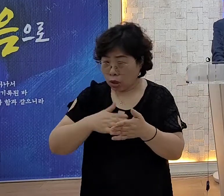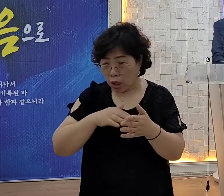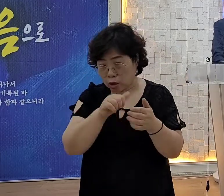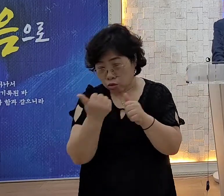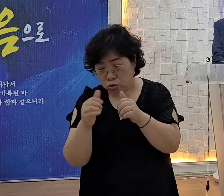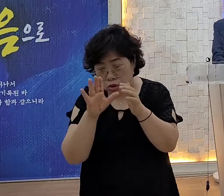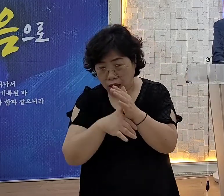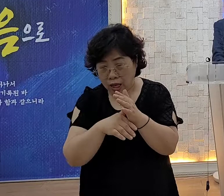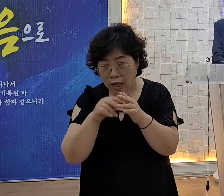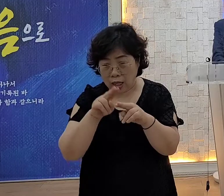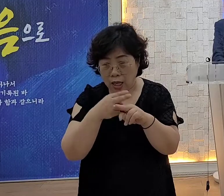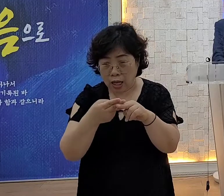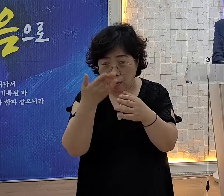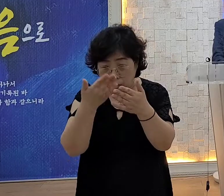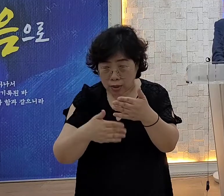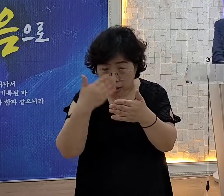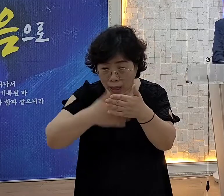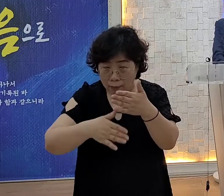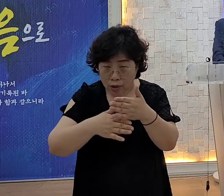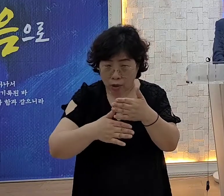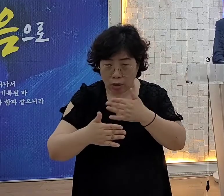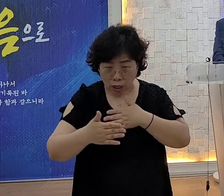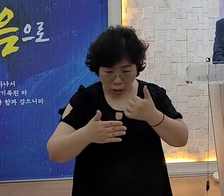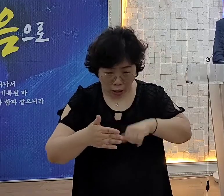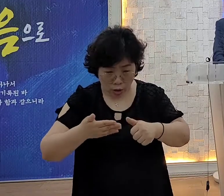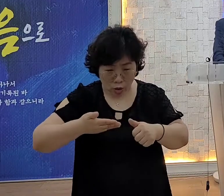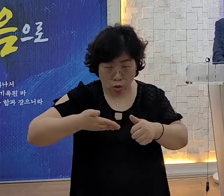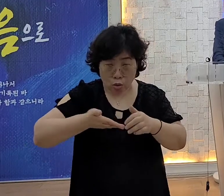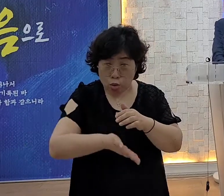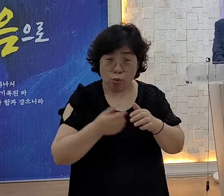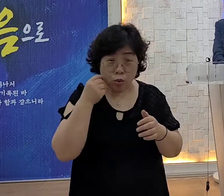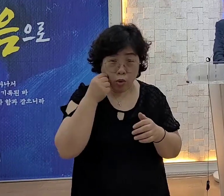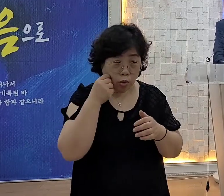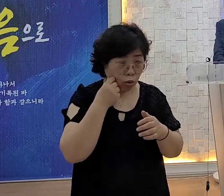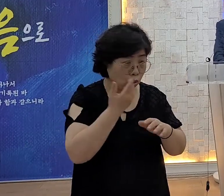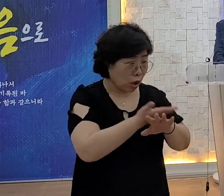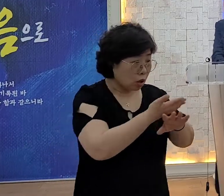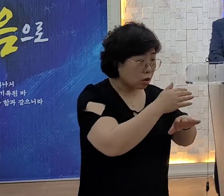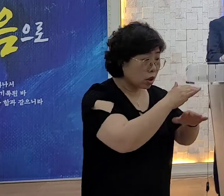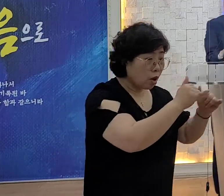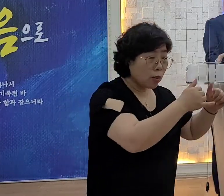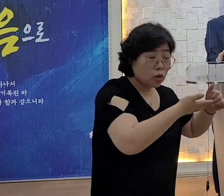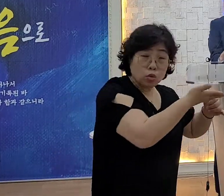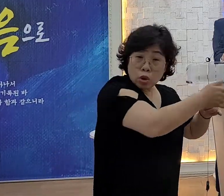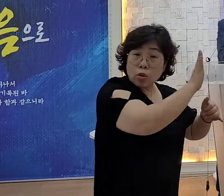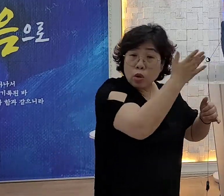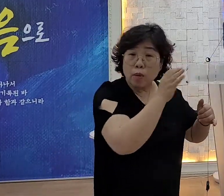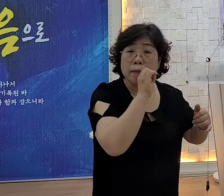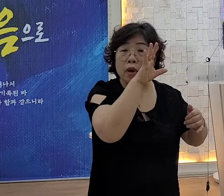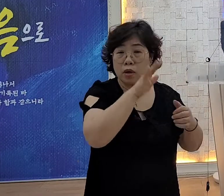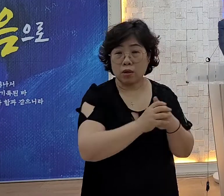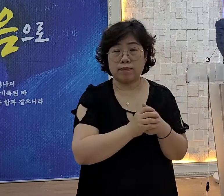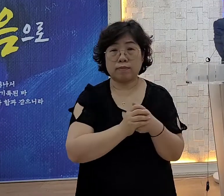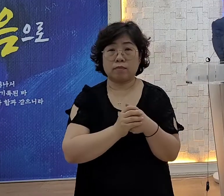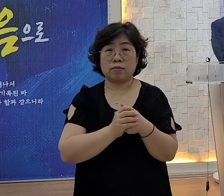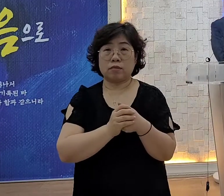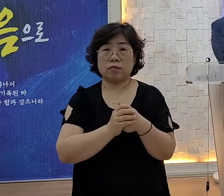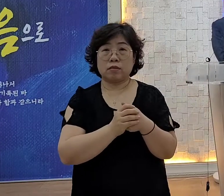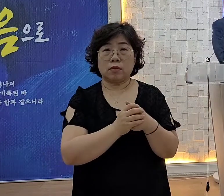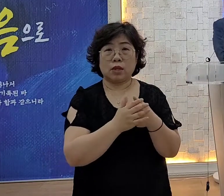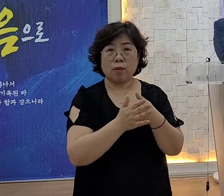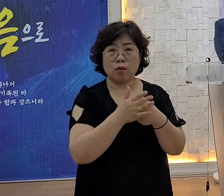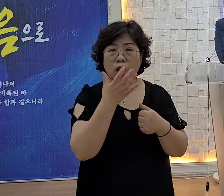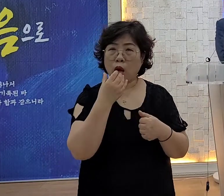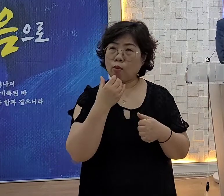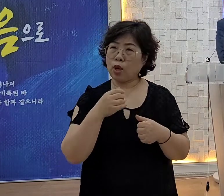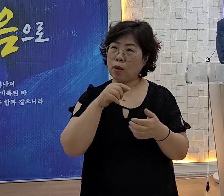상속자. 이 엘리에셀에게 갈 것입니다. 이 말을 하고 있는 이게 끝이 아닙니다. 아브라함이 지금 이 상황이 얼마나